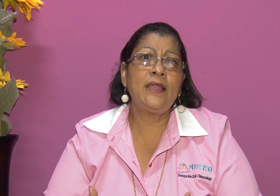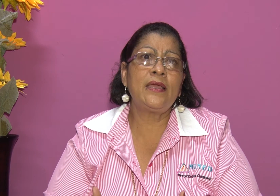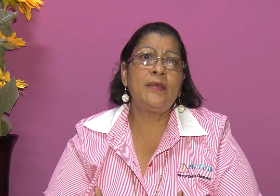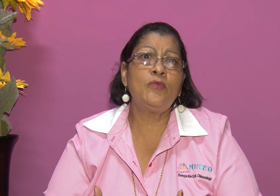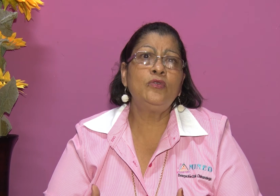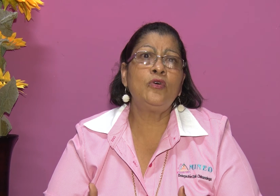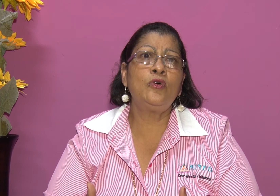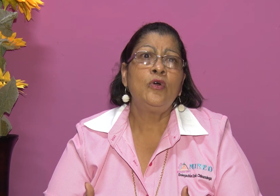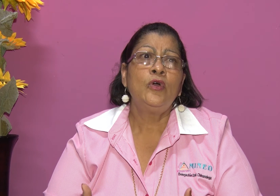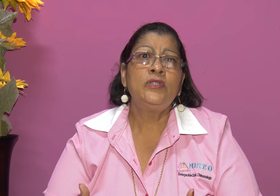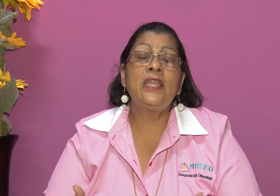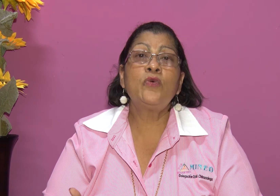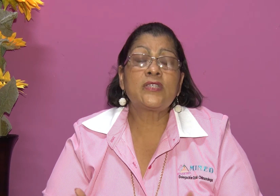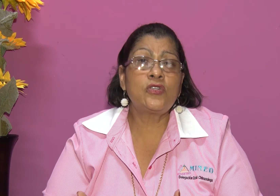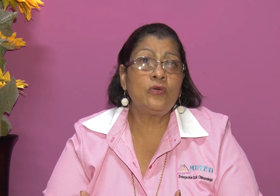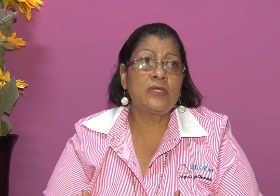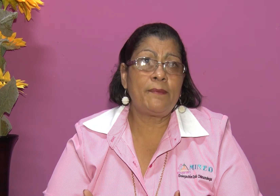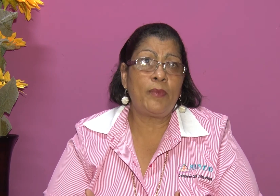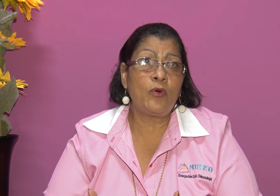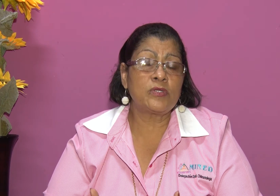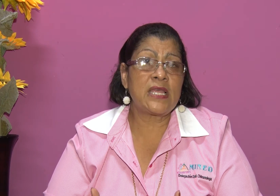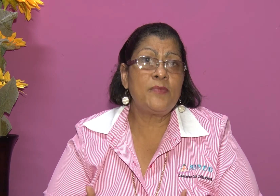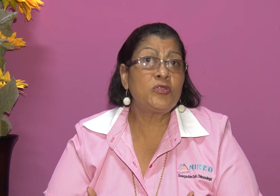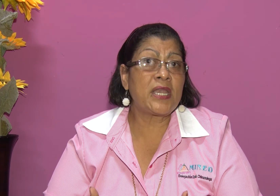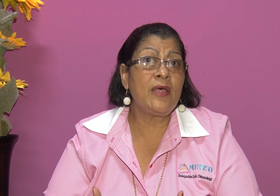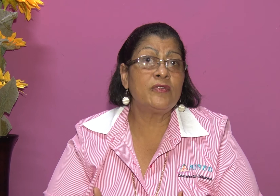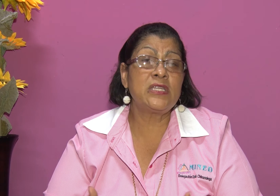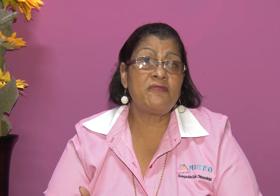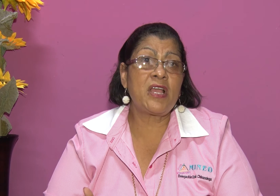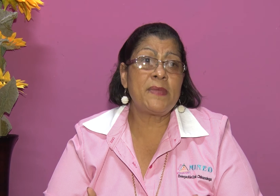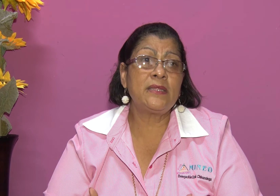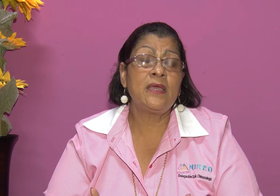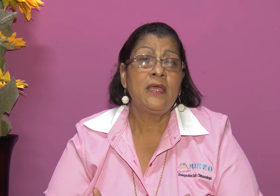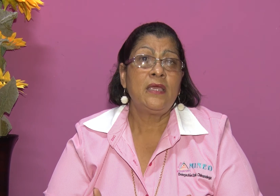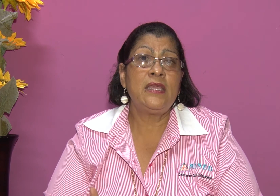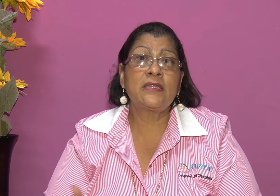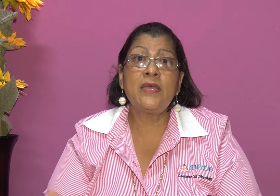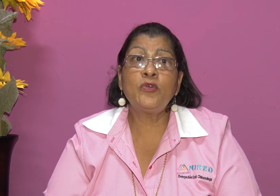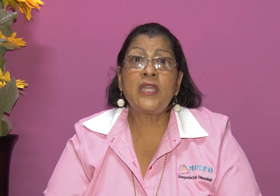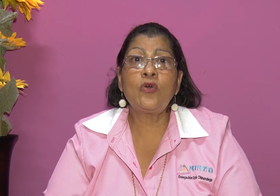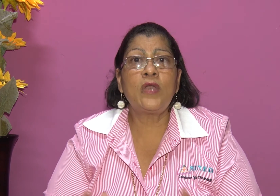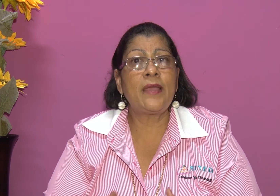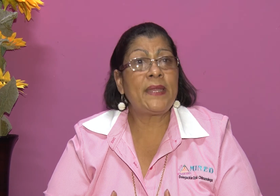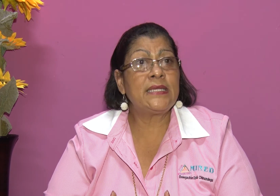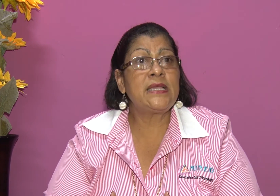en el mundo de la educación tampoco. Se ha demostrado científicamente y está demostrado con las experiencias